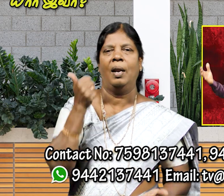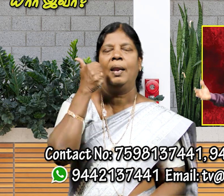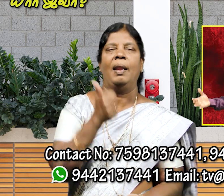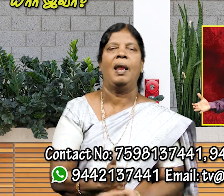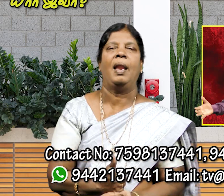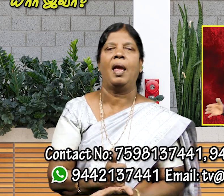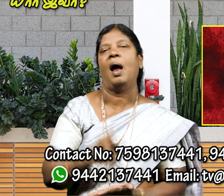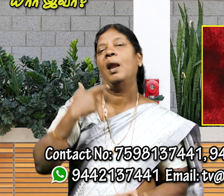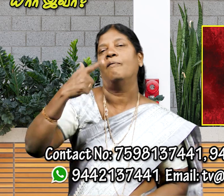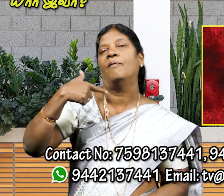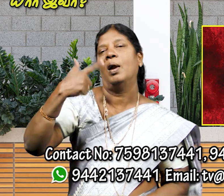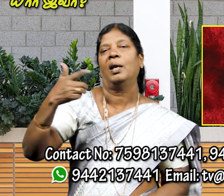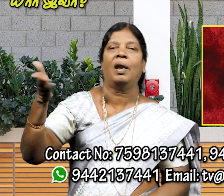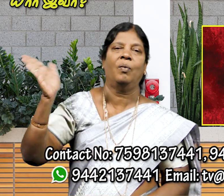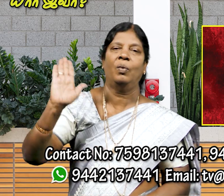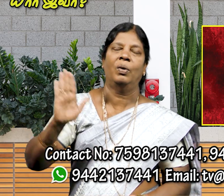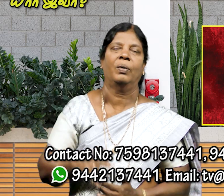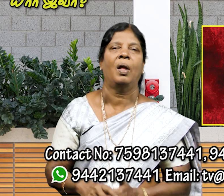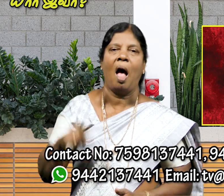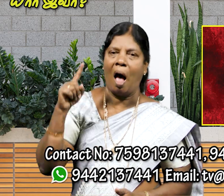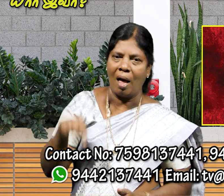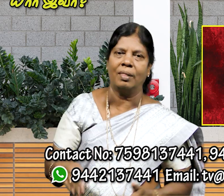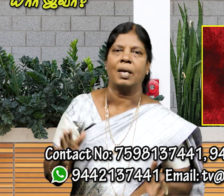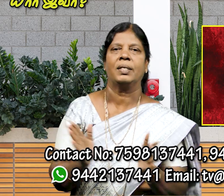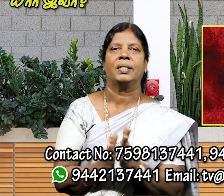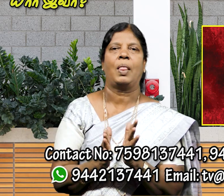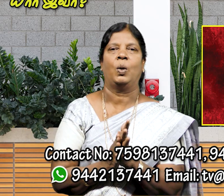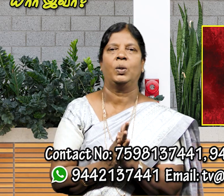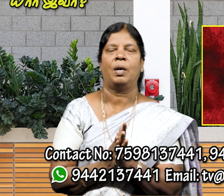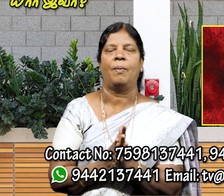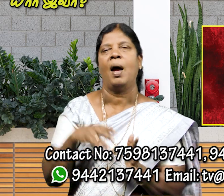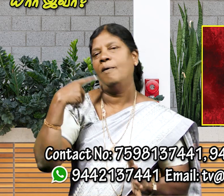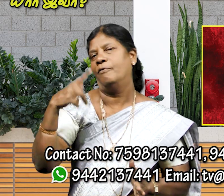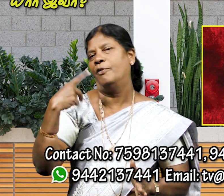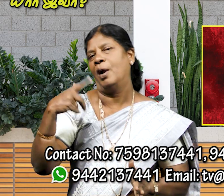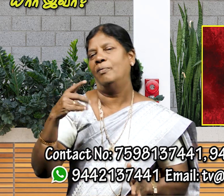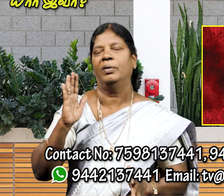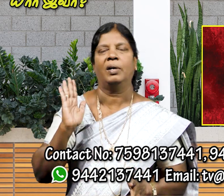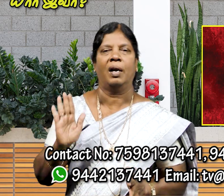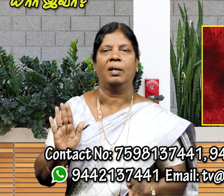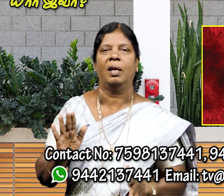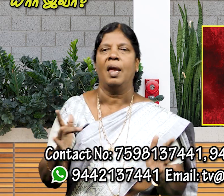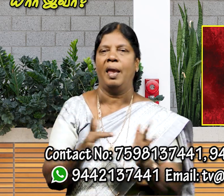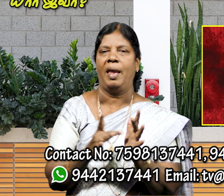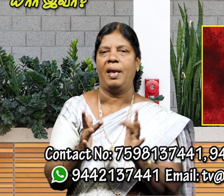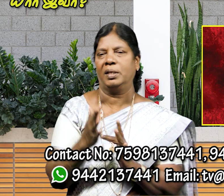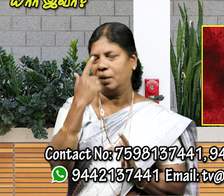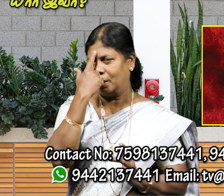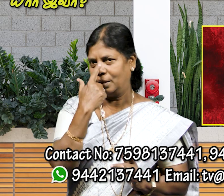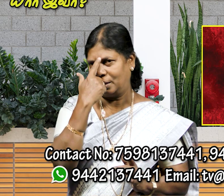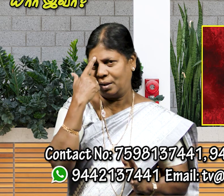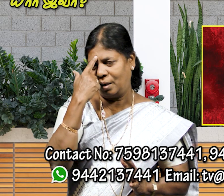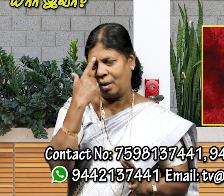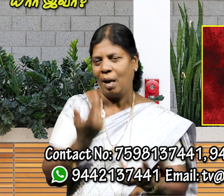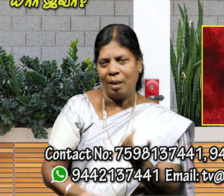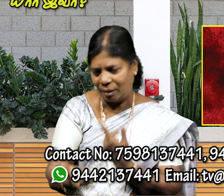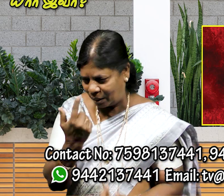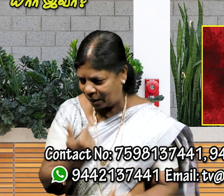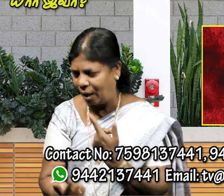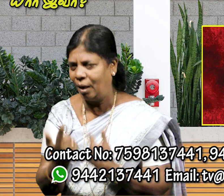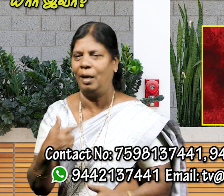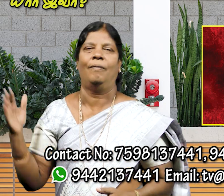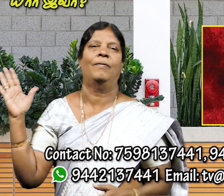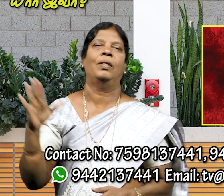இந்த ஆத்மாவுக்கு நிலையான வாழ்வு உண்டு. அந்த சந்தோஷமான வாழ்வுக்காகத்தான் இயேசு